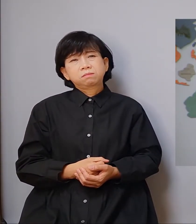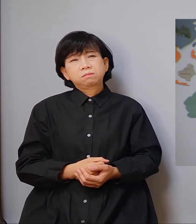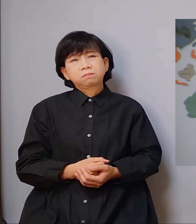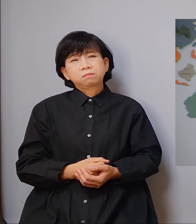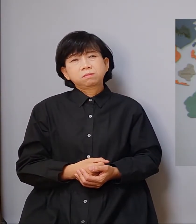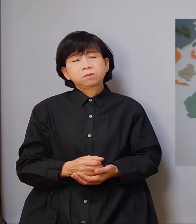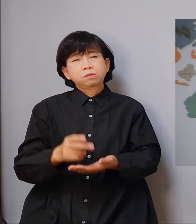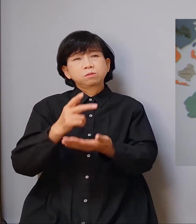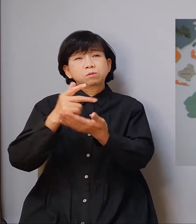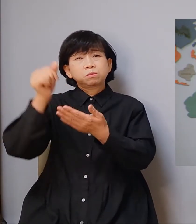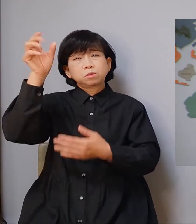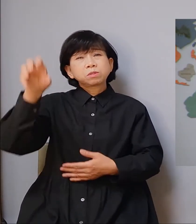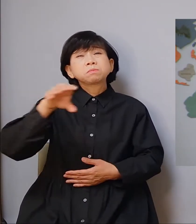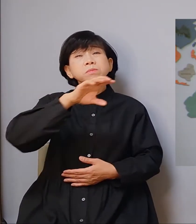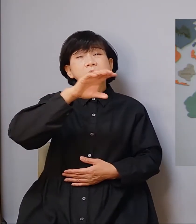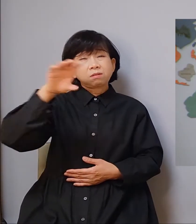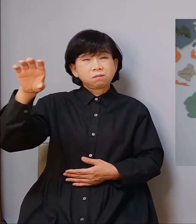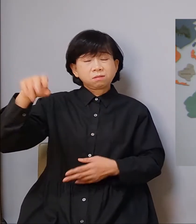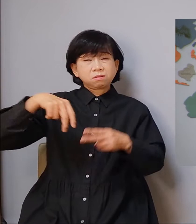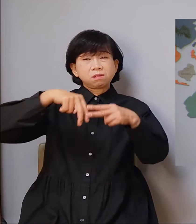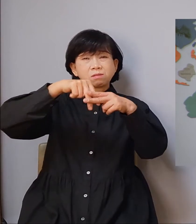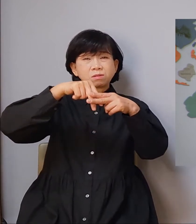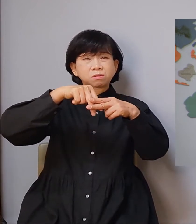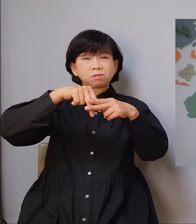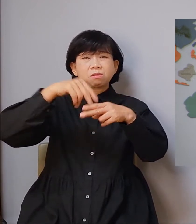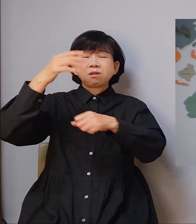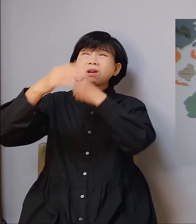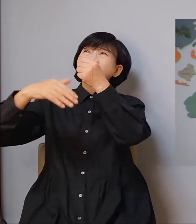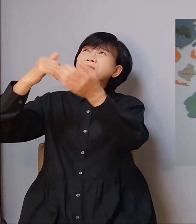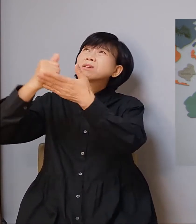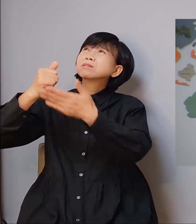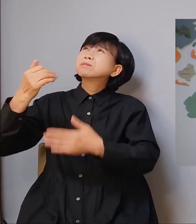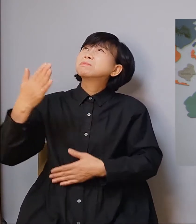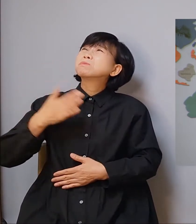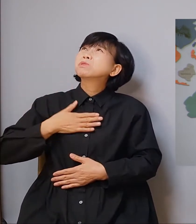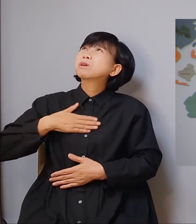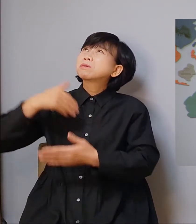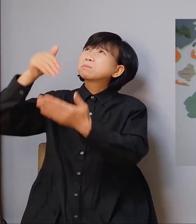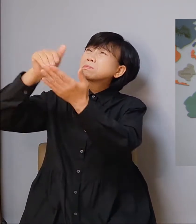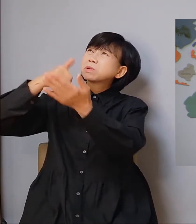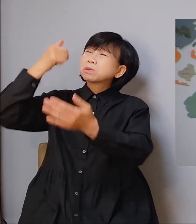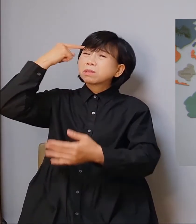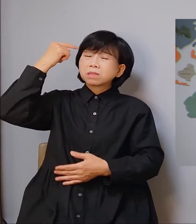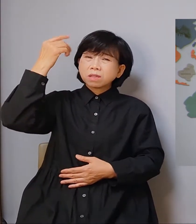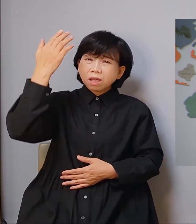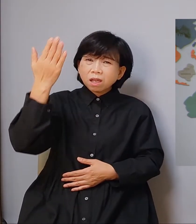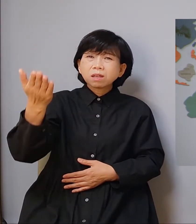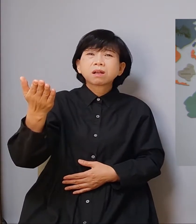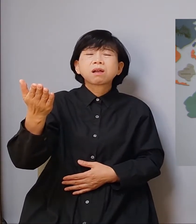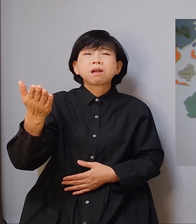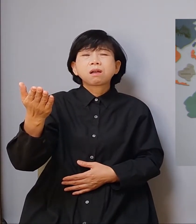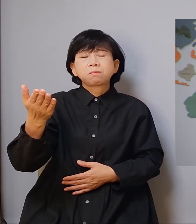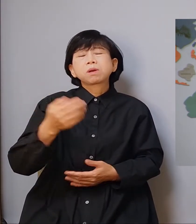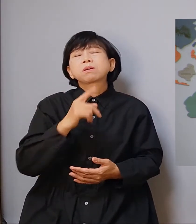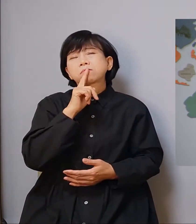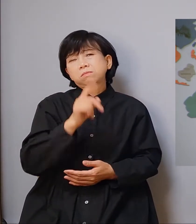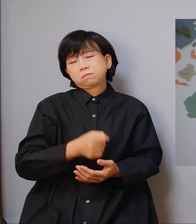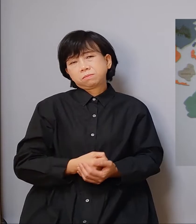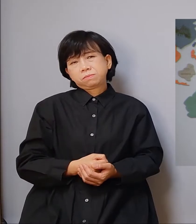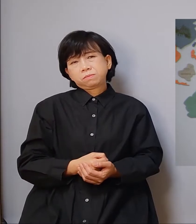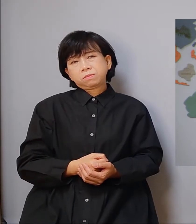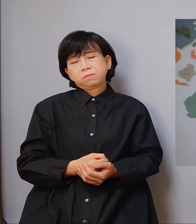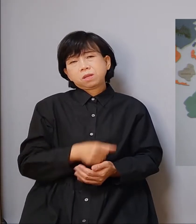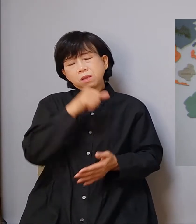심지어 주님도 십자가에서 하나님 왜 나를 버리셨어요? 물으십니다. 인생의 시련